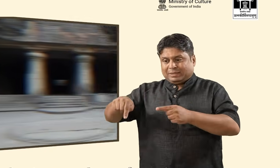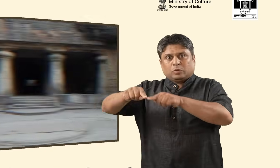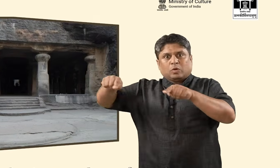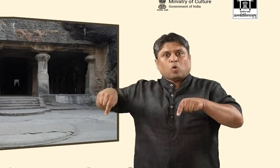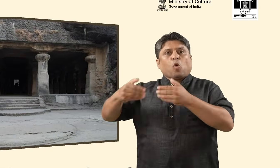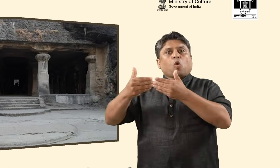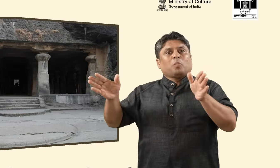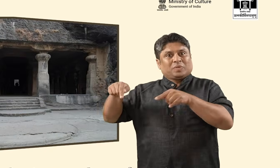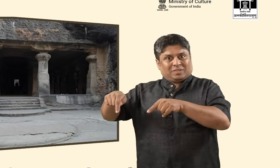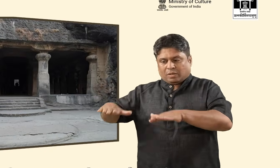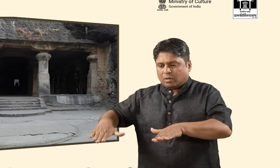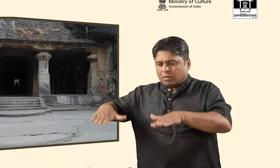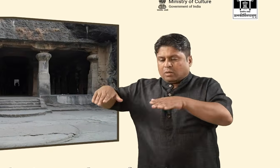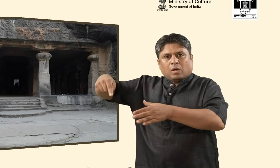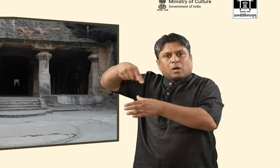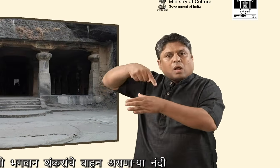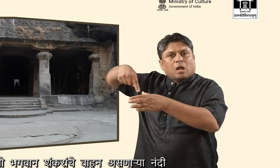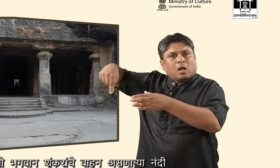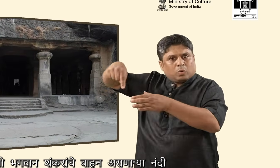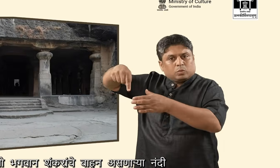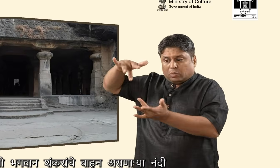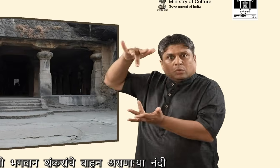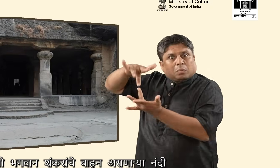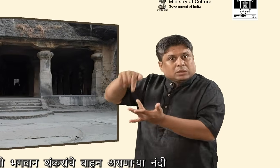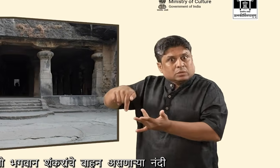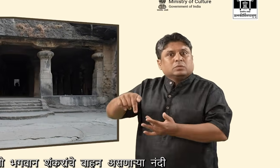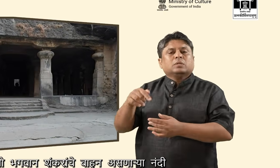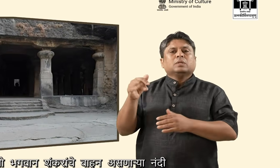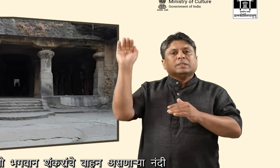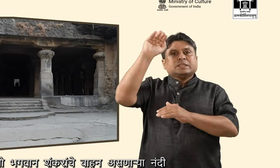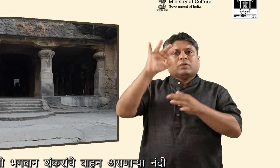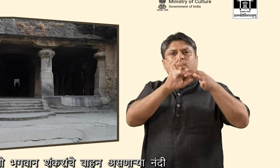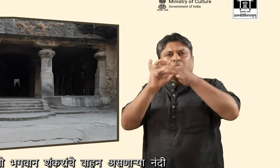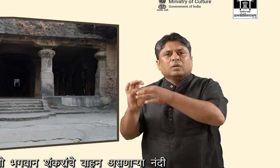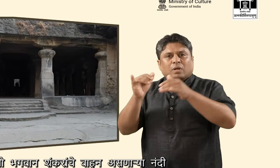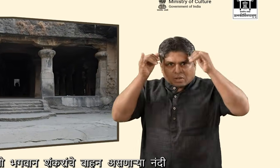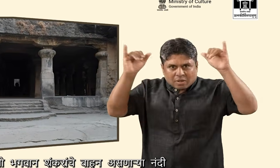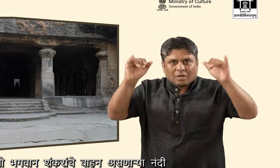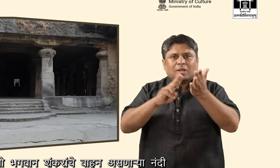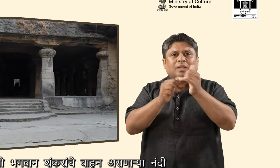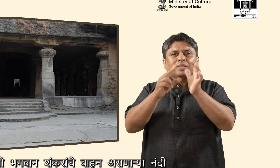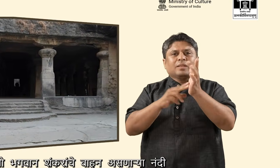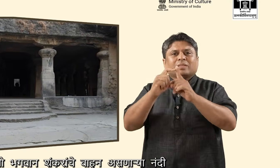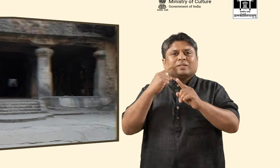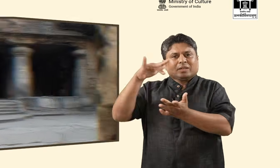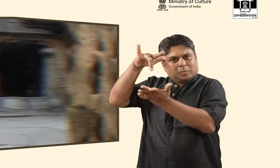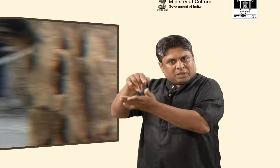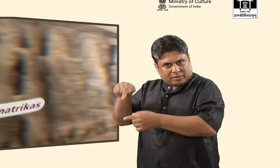पूर्वेकडील अंगणात एक गोलाकार चौथरा आहे, जो भगवान शंकरांचे वाहन असणाऱ्या नंदी महाराजांचं मूळ स्थान